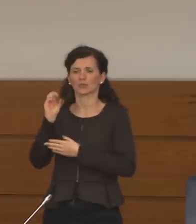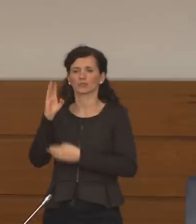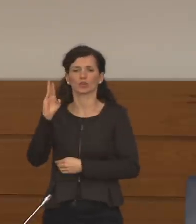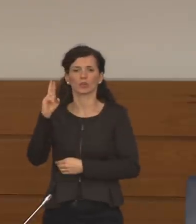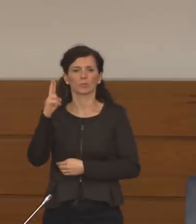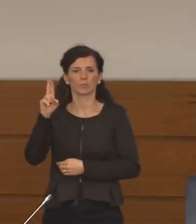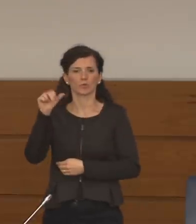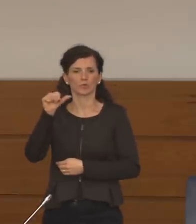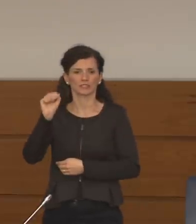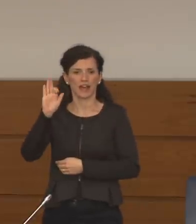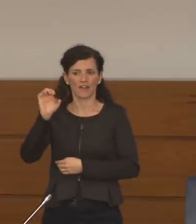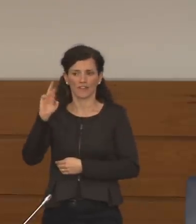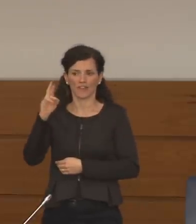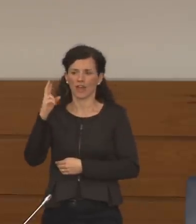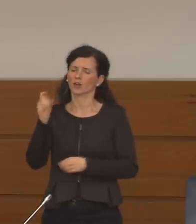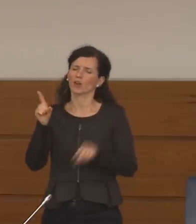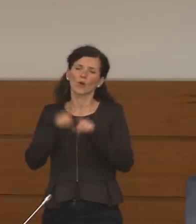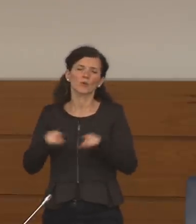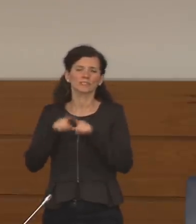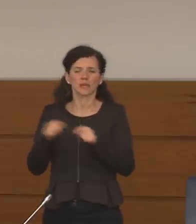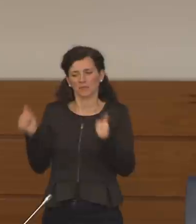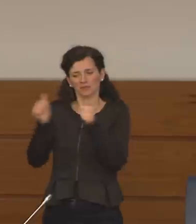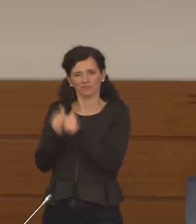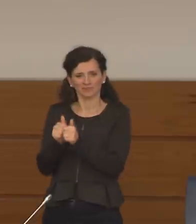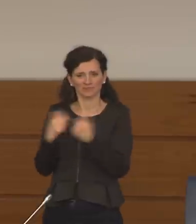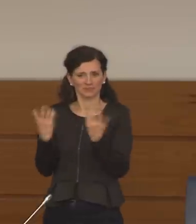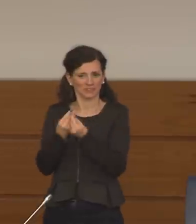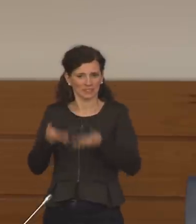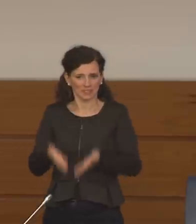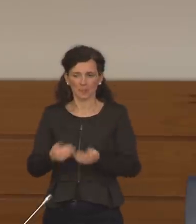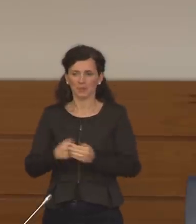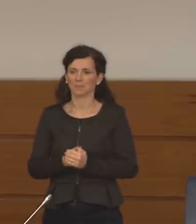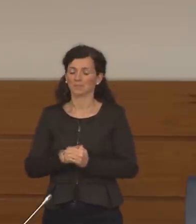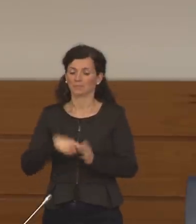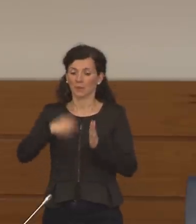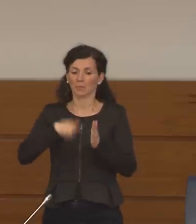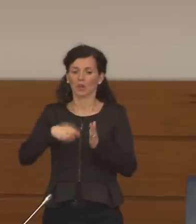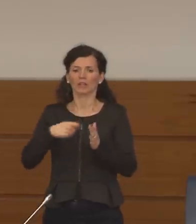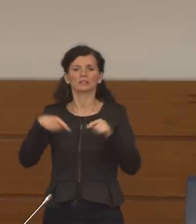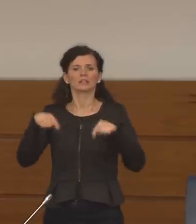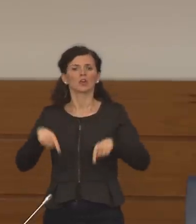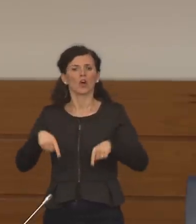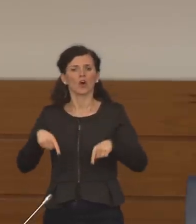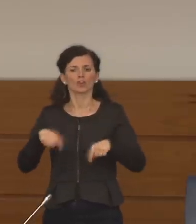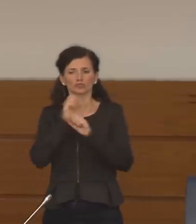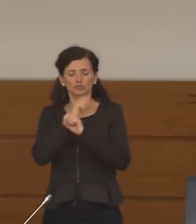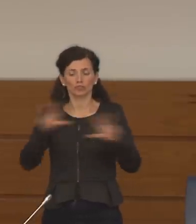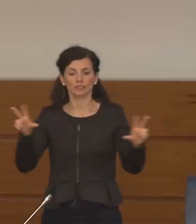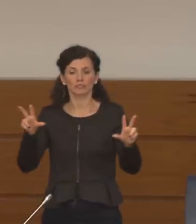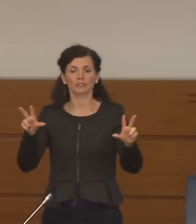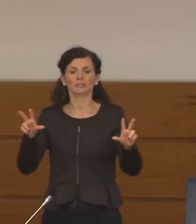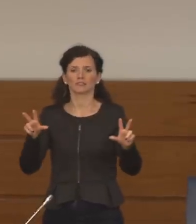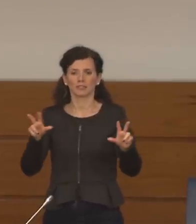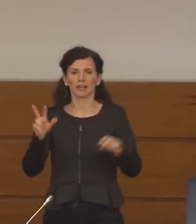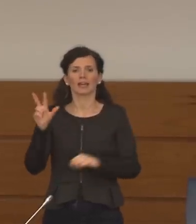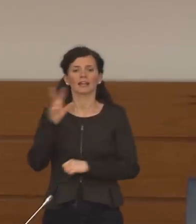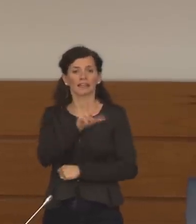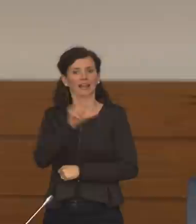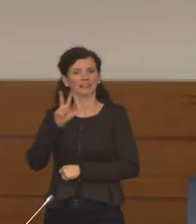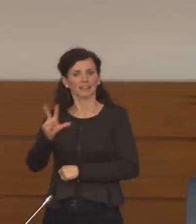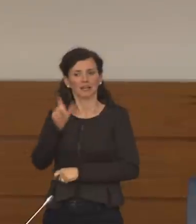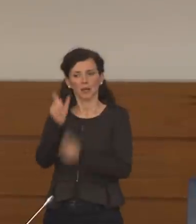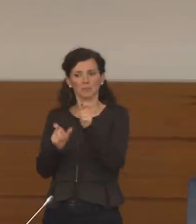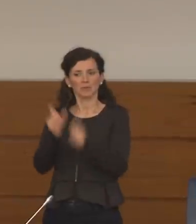come al solito mi accompagna il bollettino di oggi vede 33 guariti in